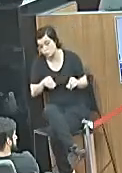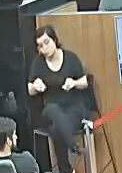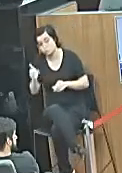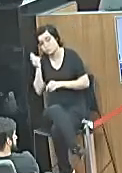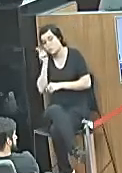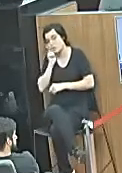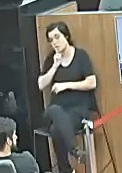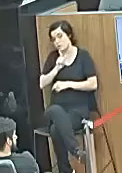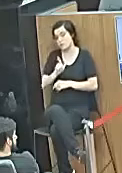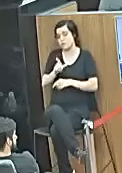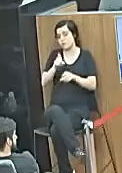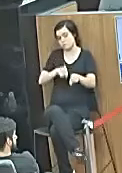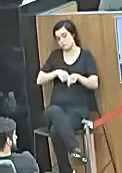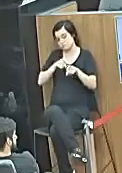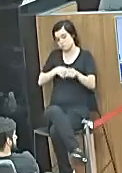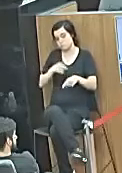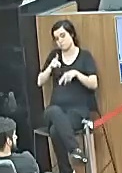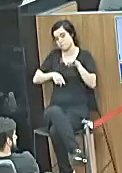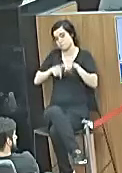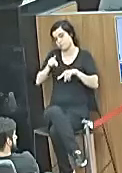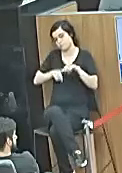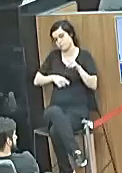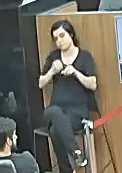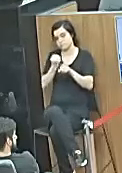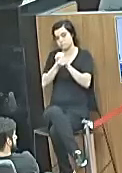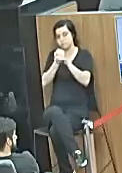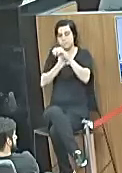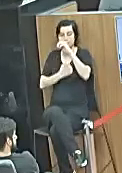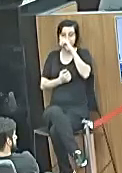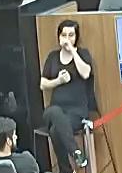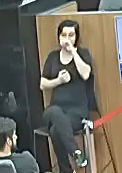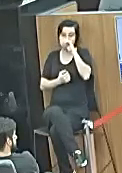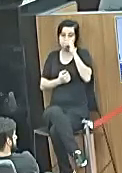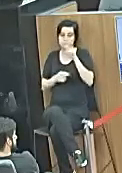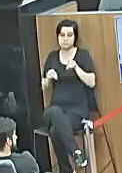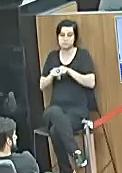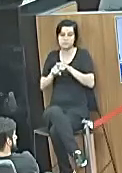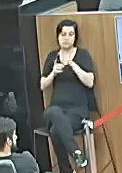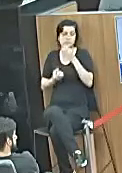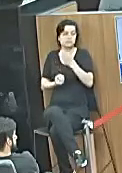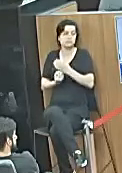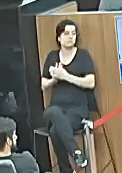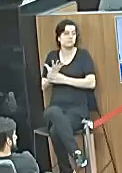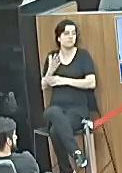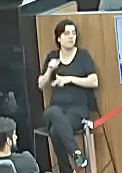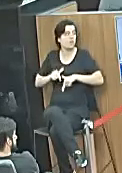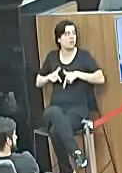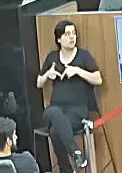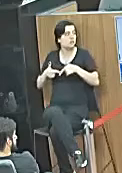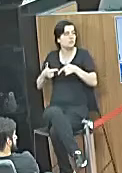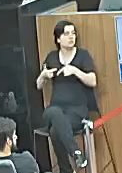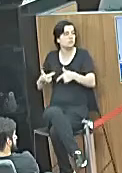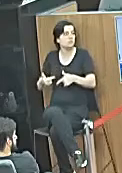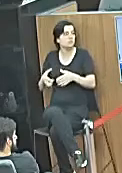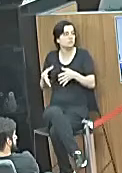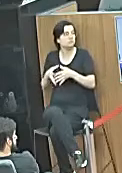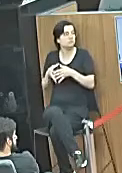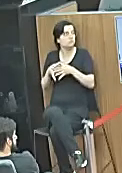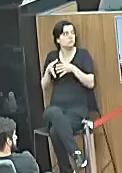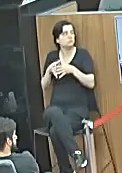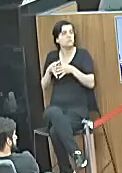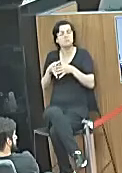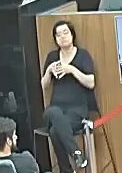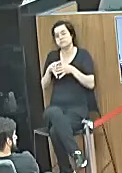produção agropecuária criar a ação específica no âmbito do programa 135